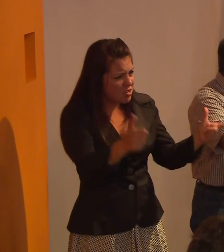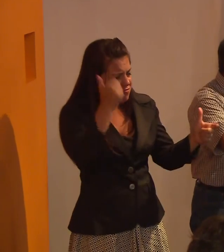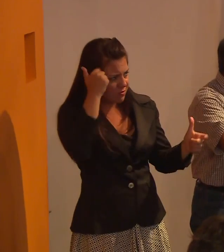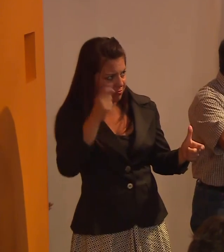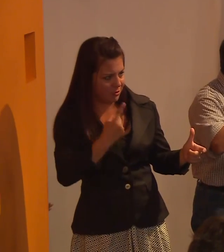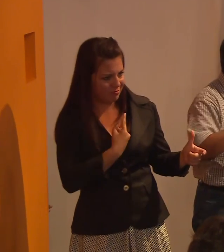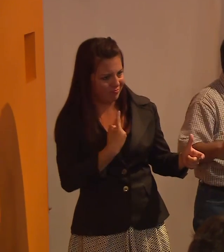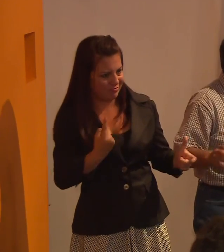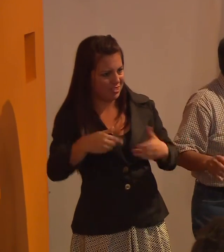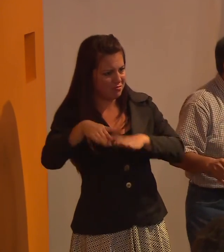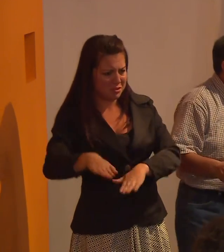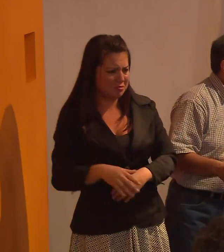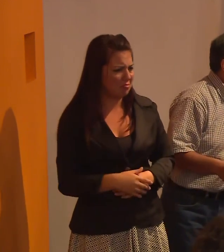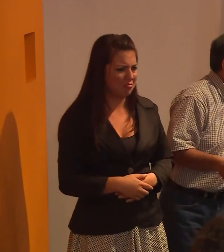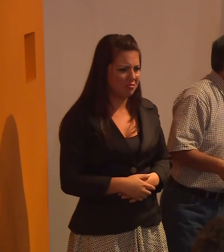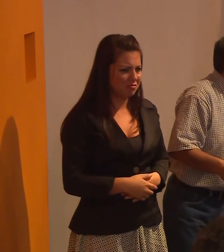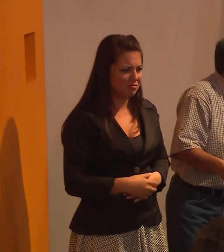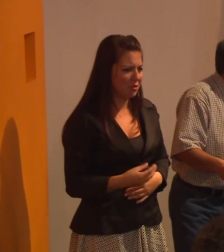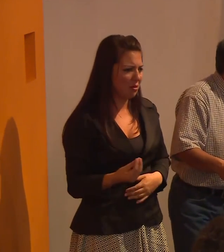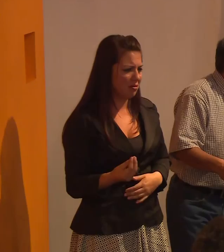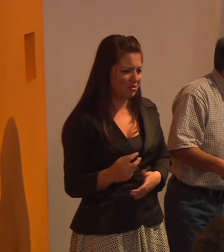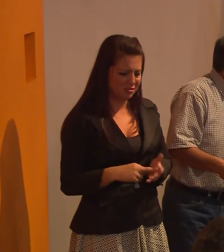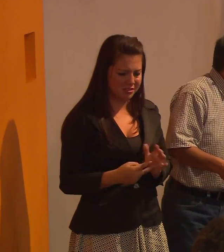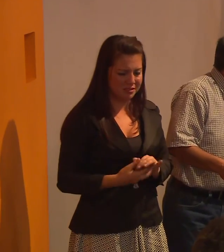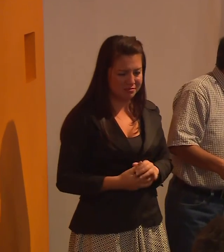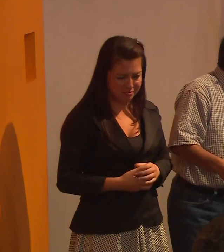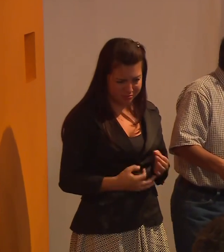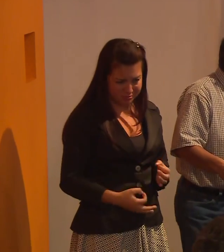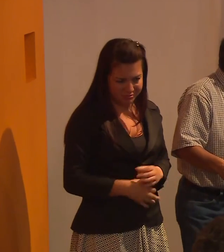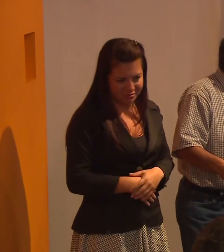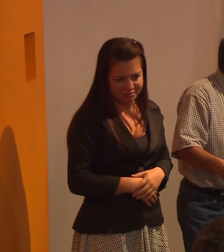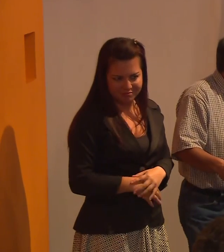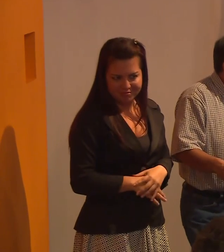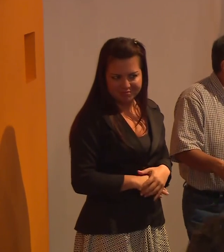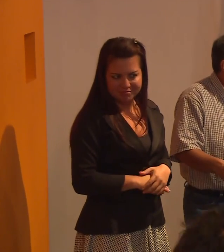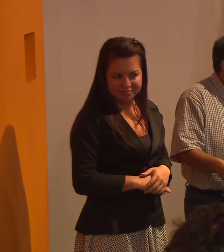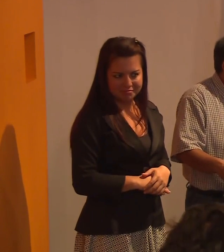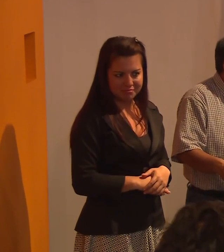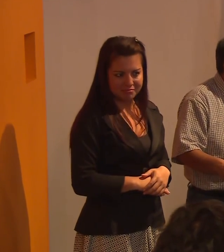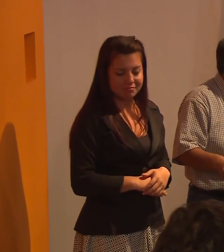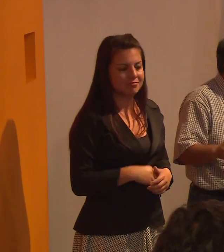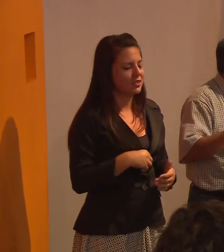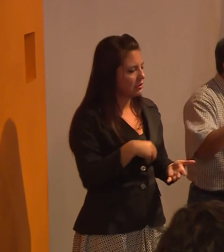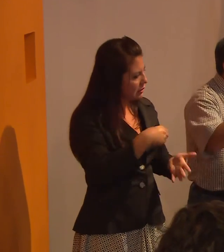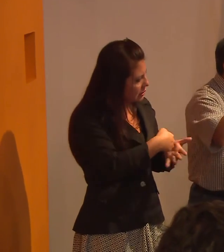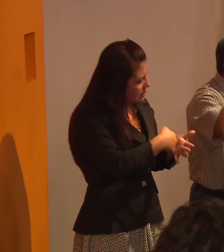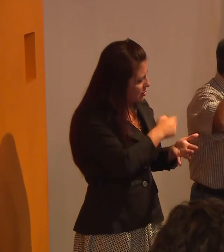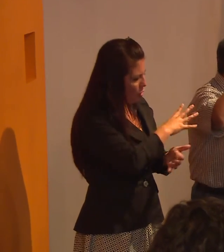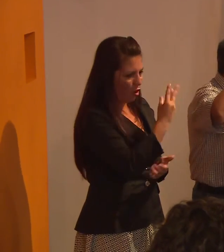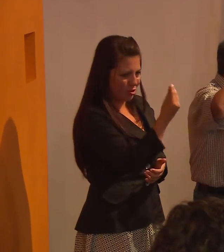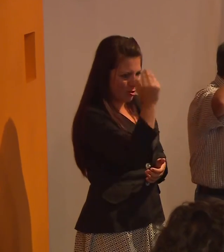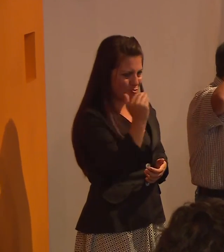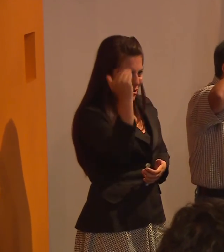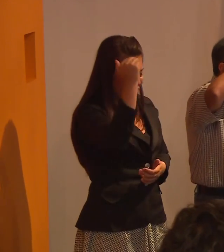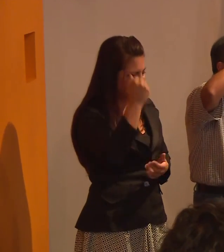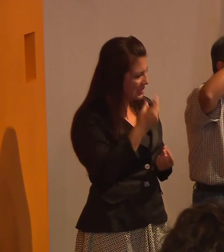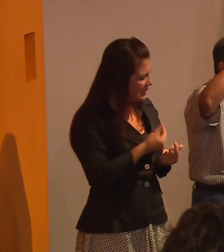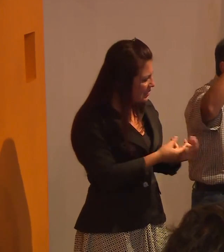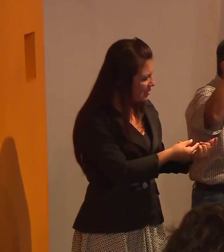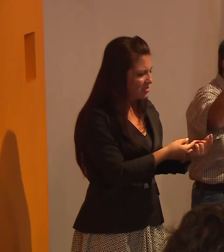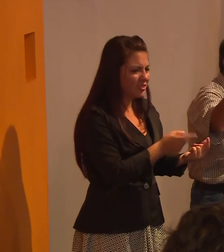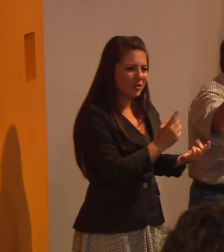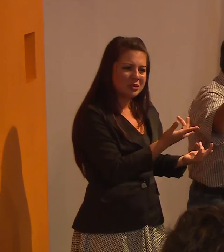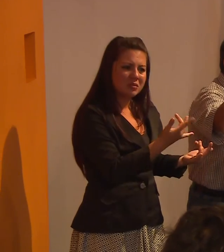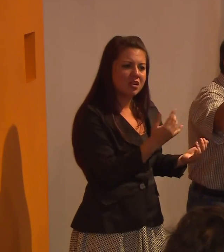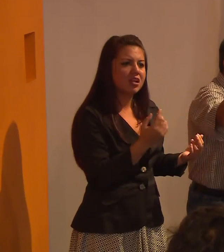20% de los profesores de la universidad. Yo quiero pedir que agilicemos en el Consejo Superior, que no esperemos a la reforma de